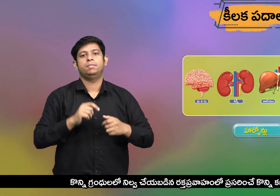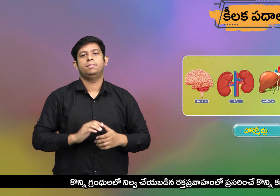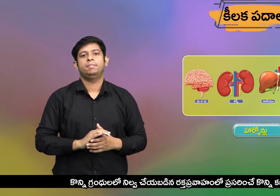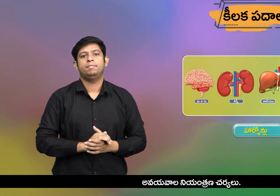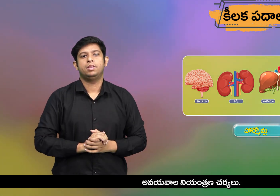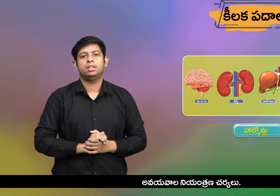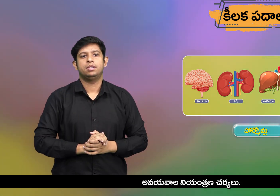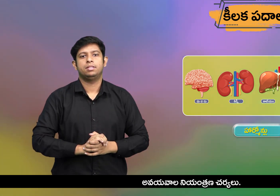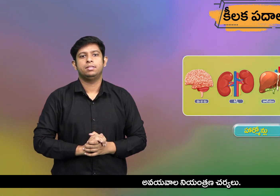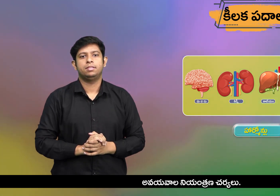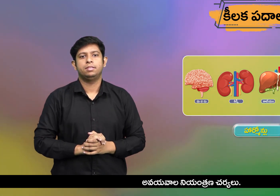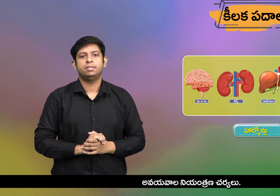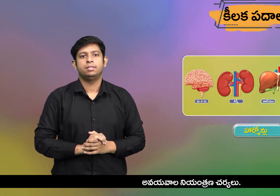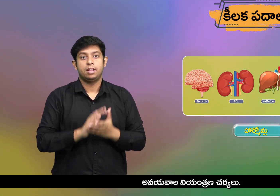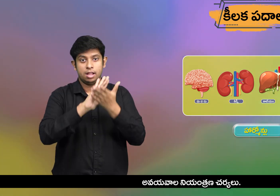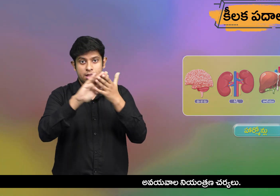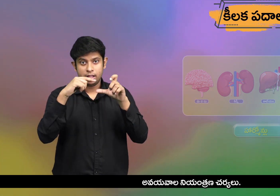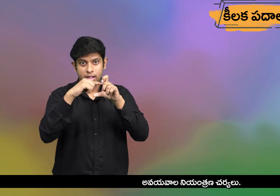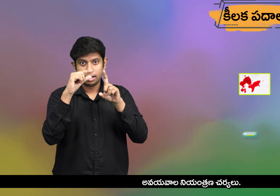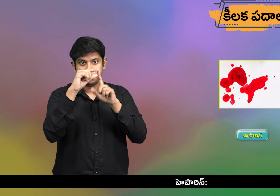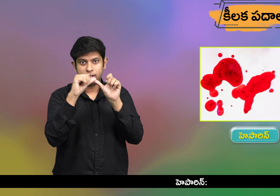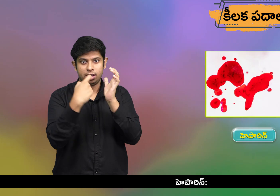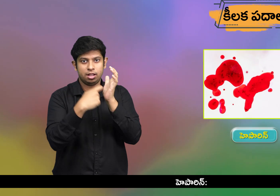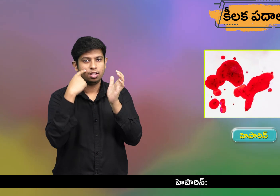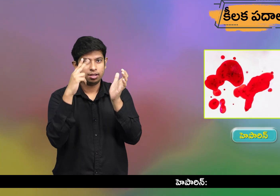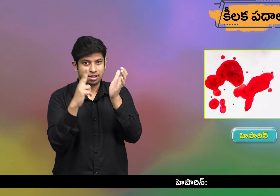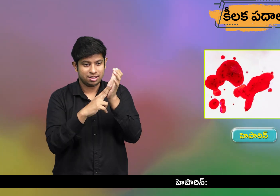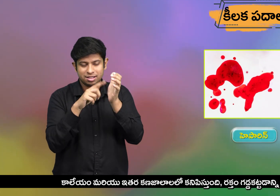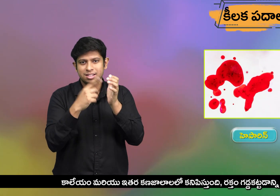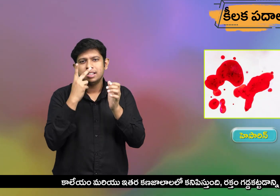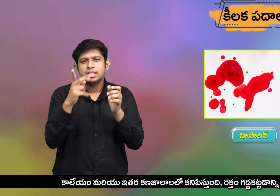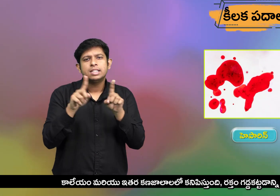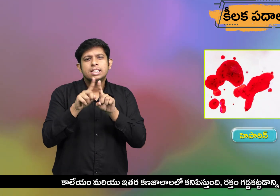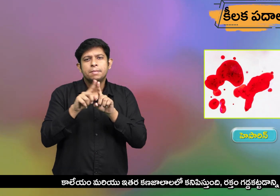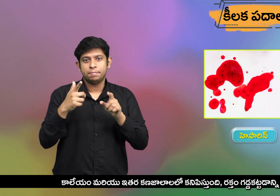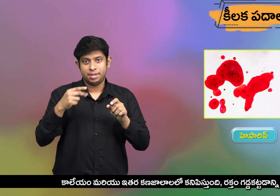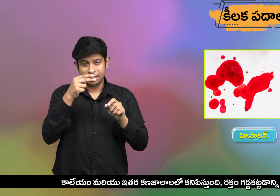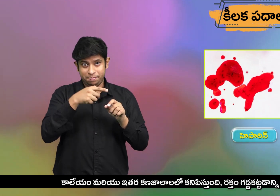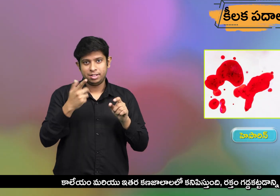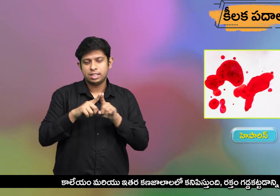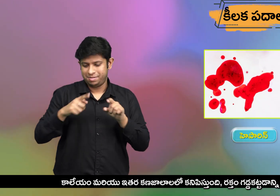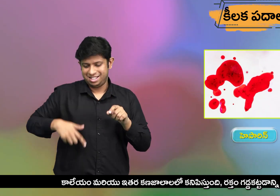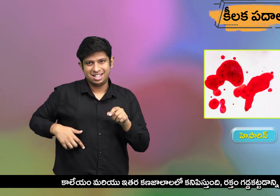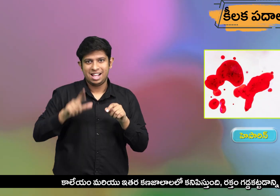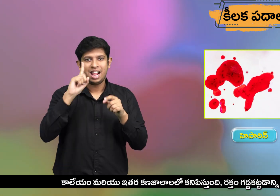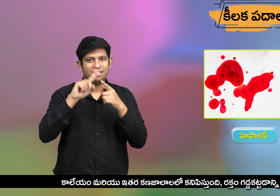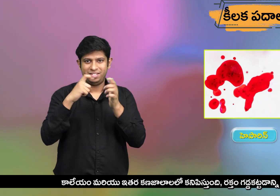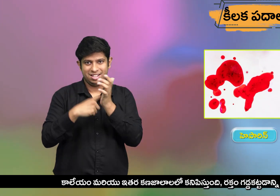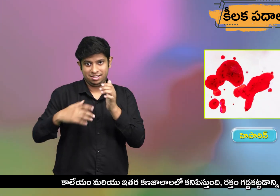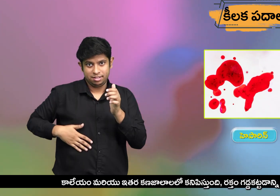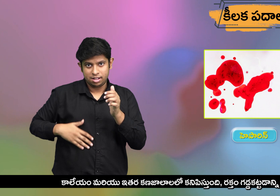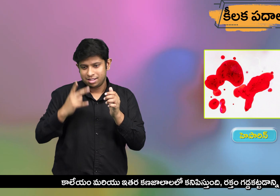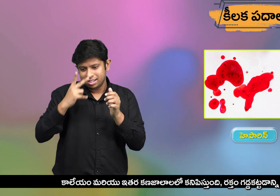లేదా అవయవాల నియంత్రణ చర్యలు. హెపారిన్, కాలేయం మరియు ఇతర